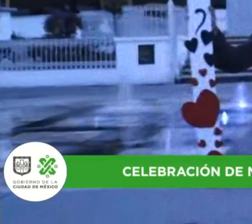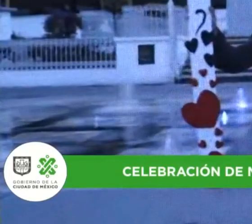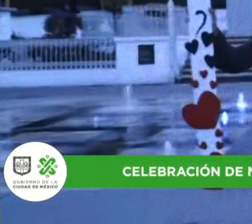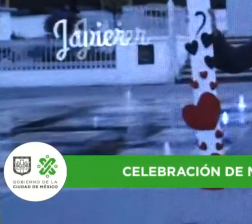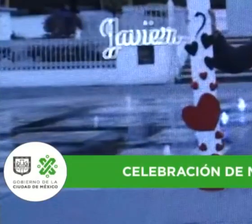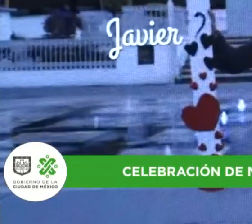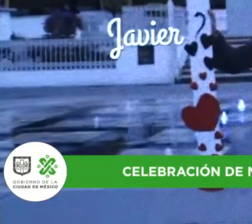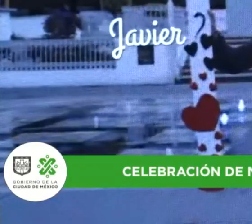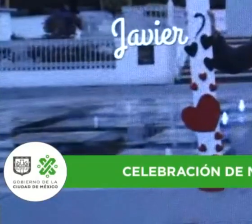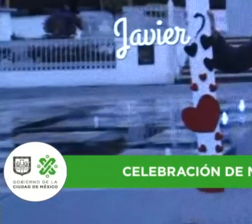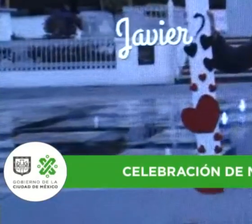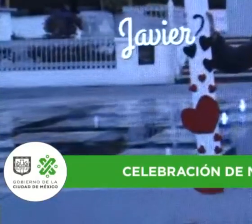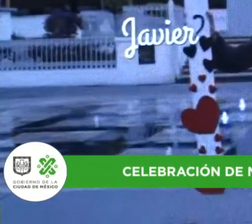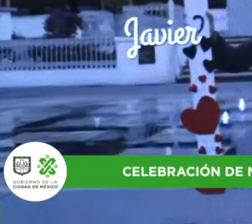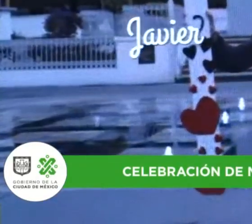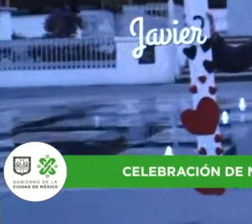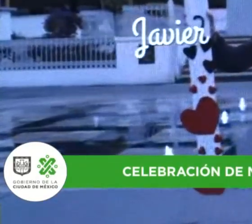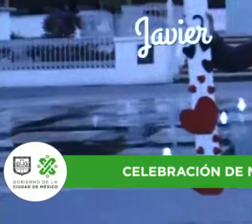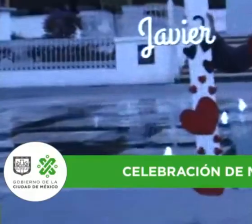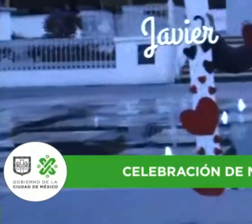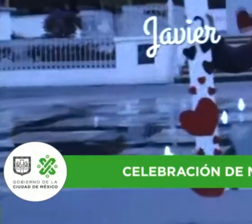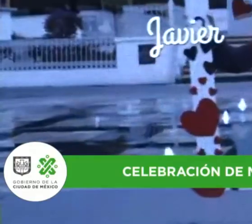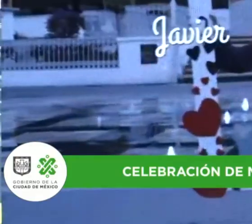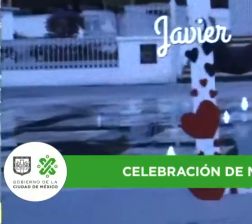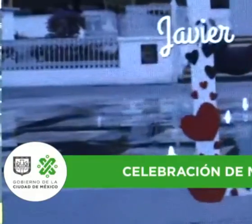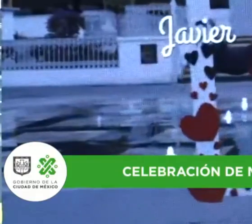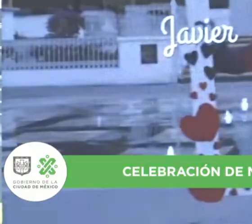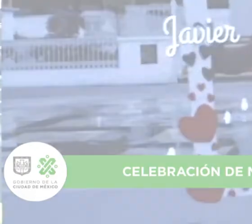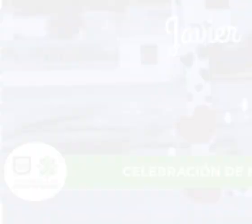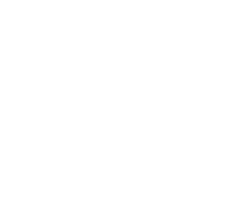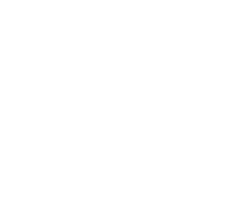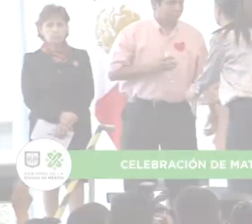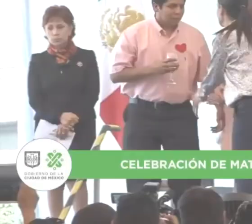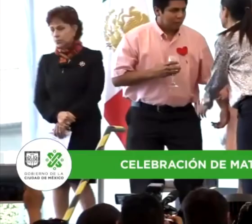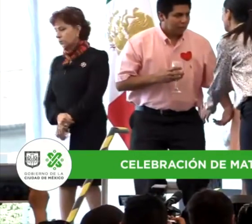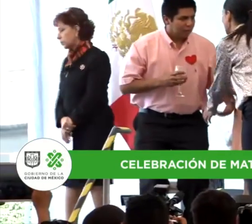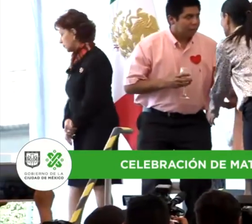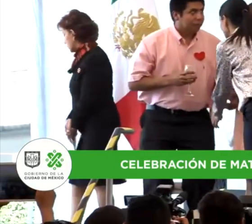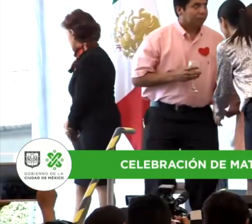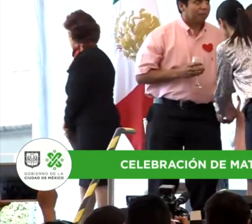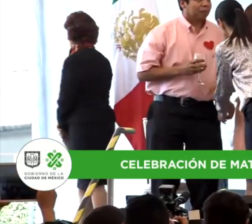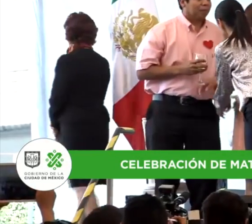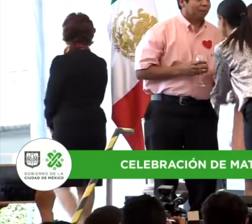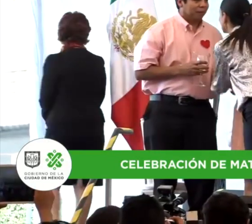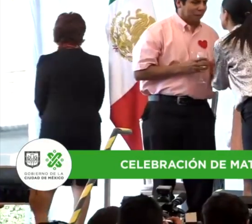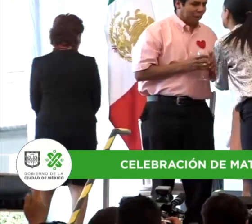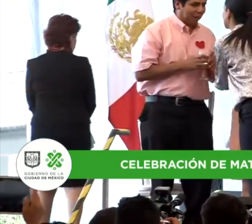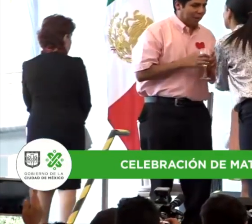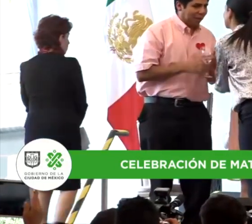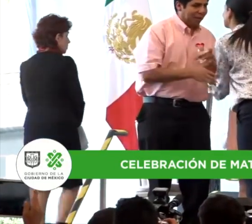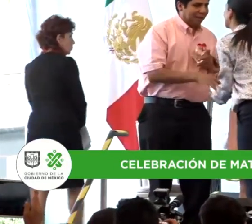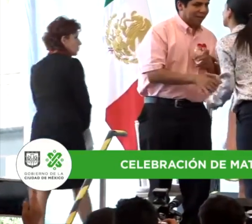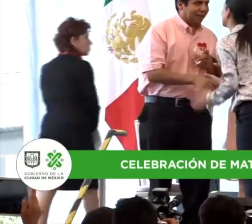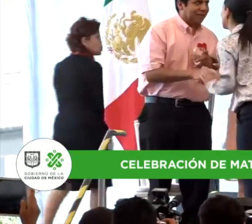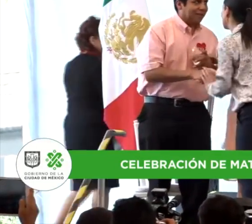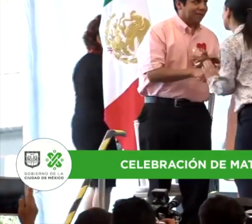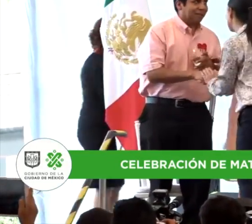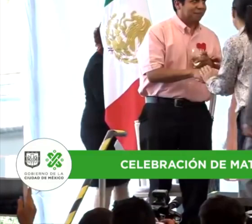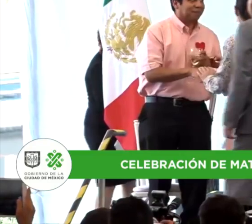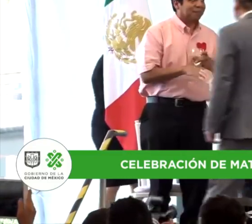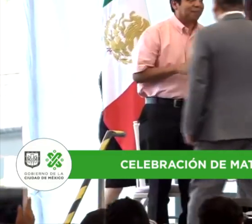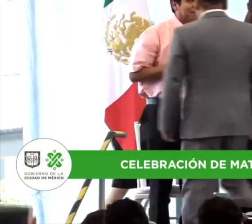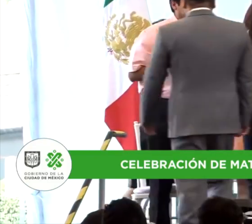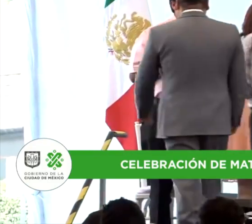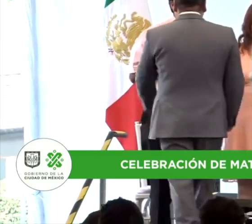soy Alma. Yo soy Javier y nos vamos a casar porque nos amamos. Esta tarde la jefa de gobierno de la Ciudad de México,